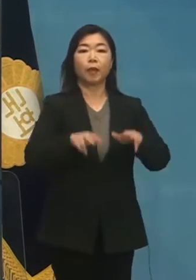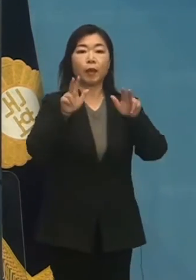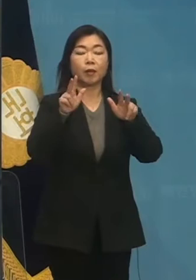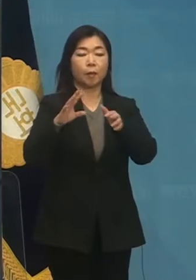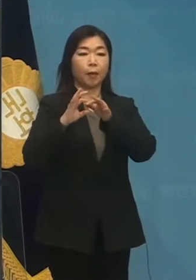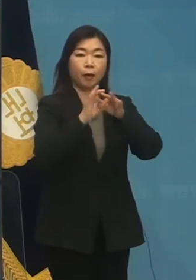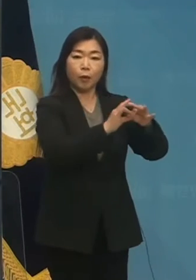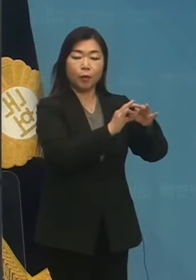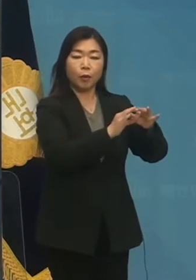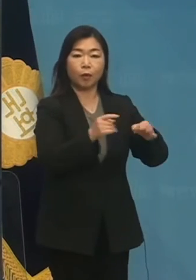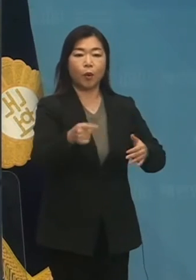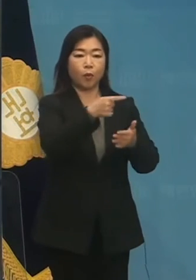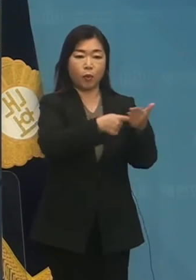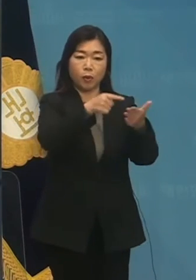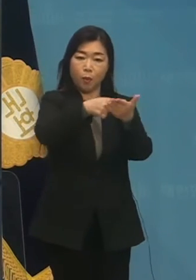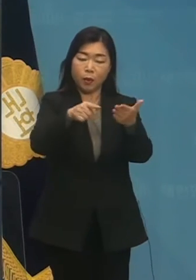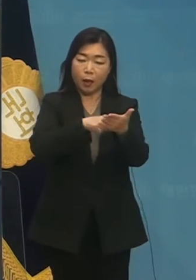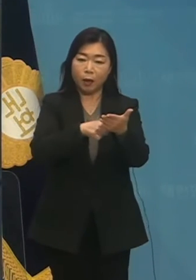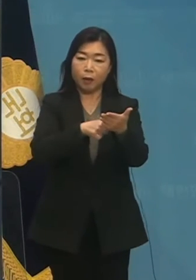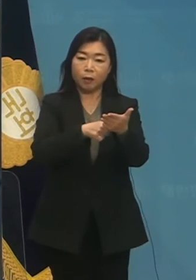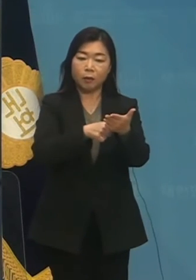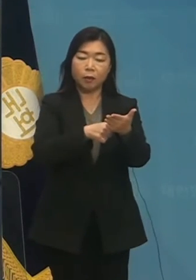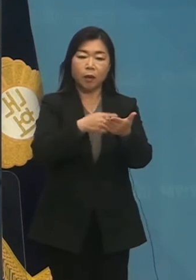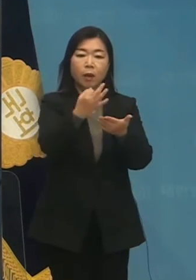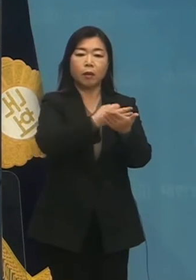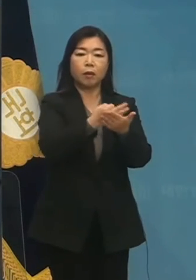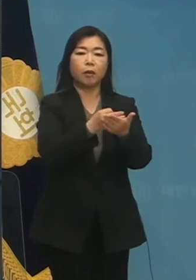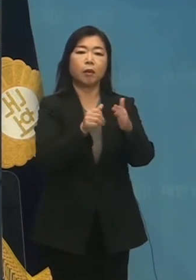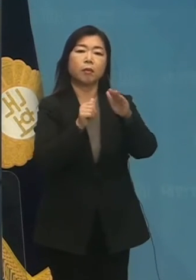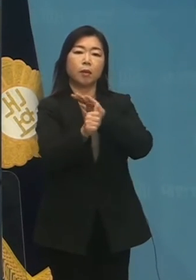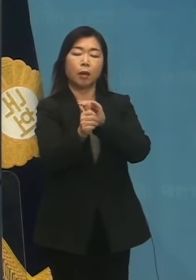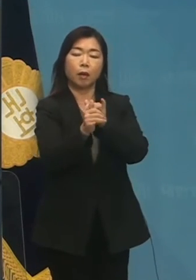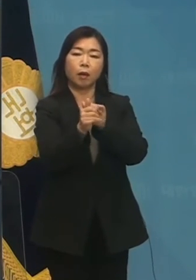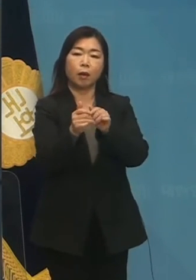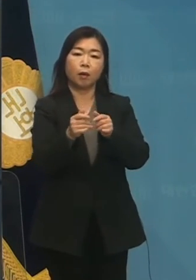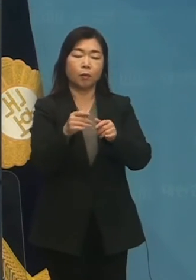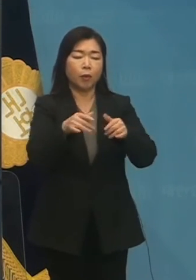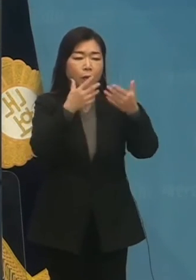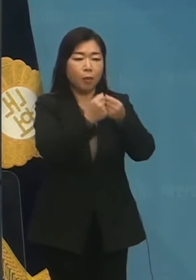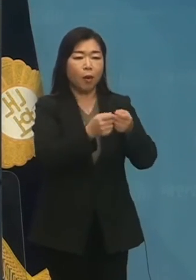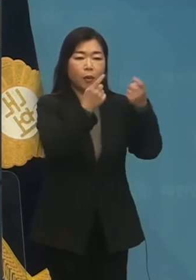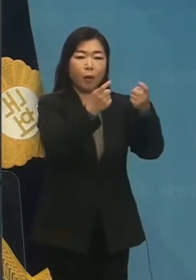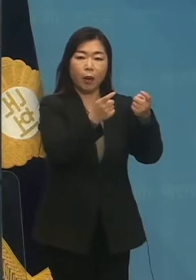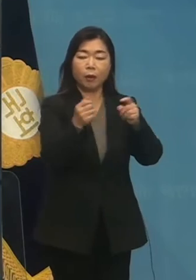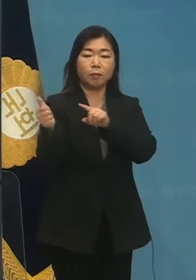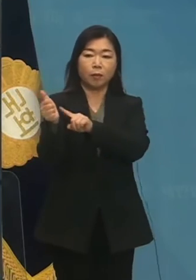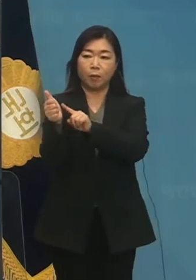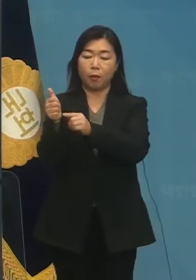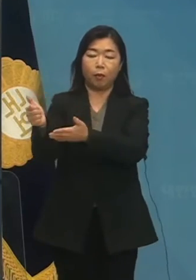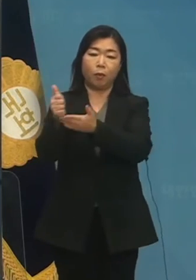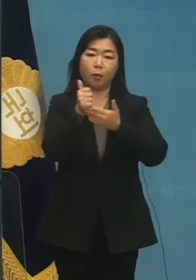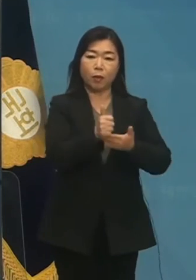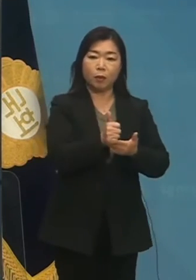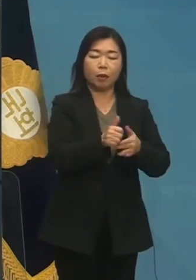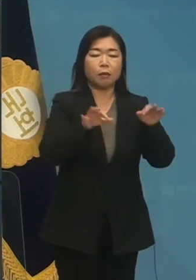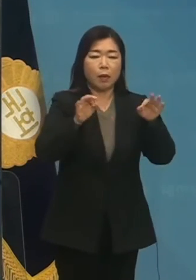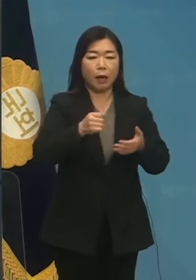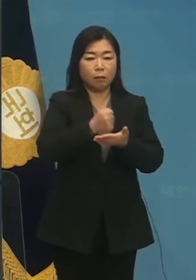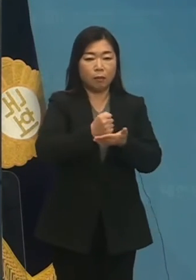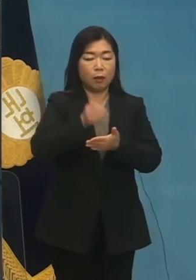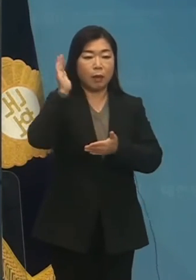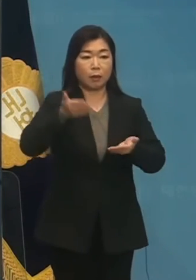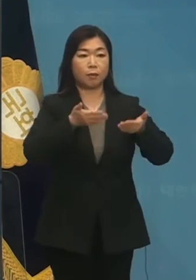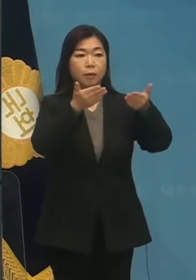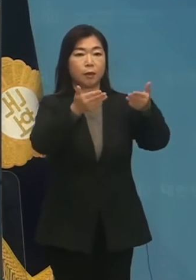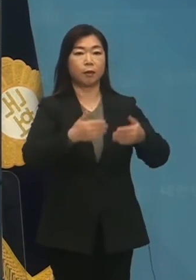예, 이어서 이들 손실보상 제외 업종을 대표해서 우리 예능업의 김관 대표께서 잠깐 호소 말씀을